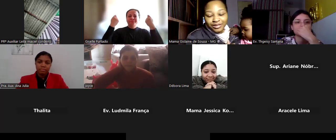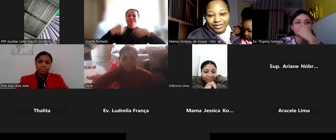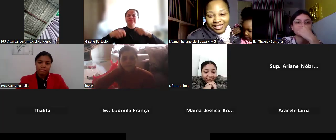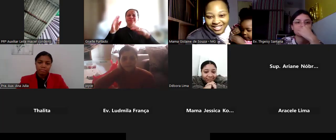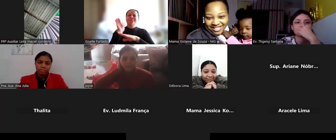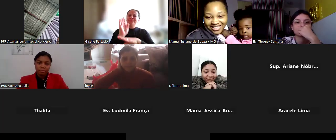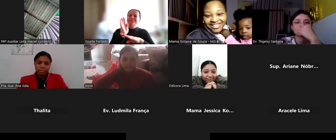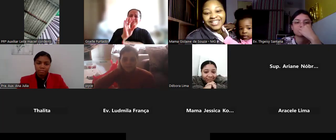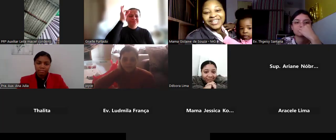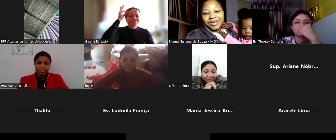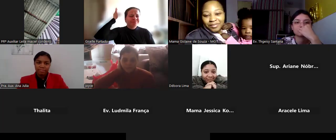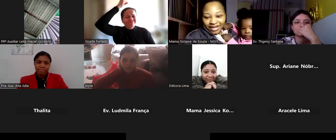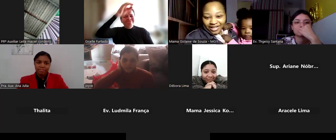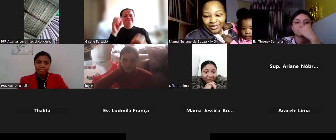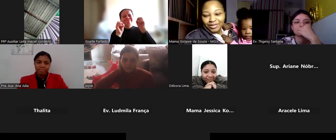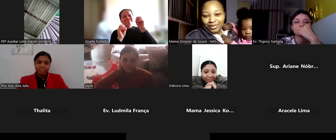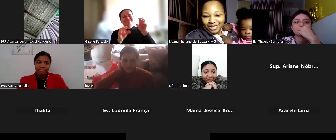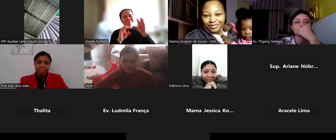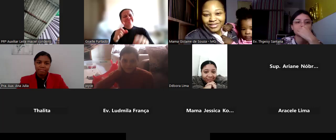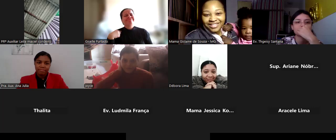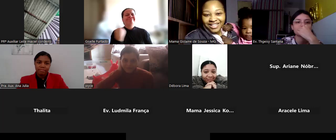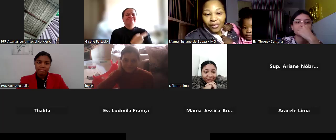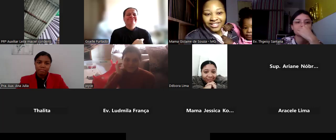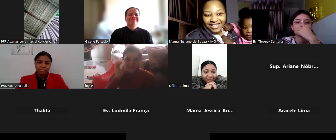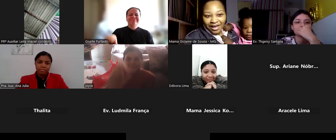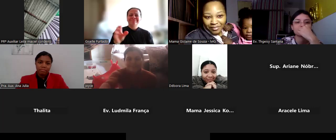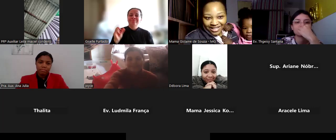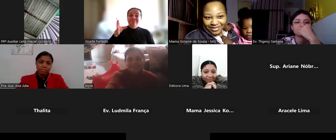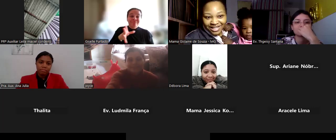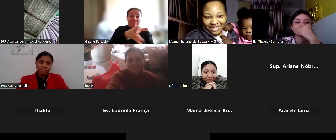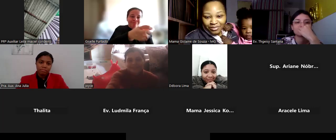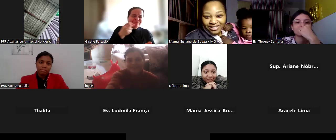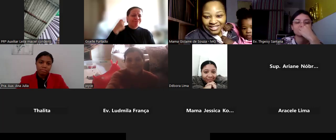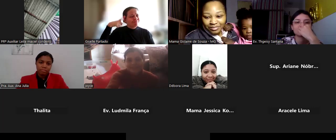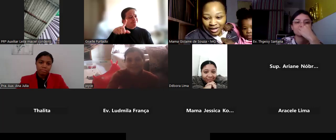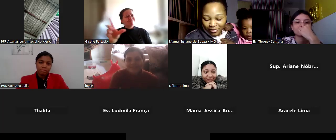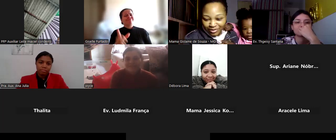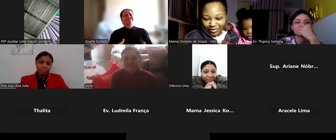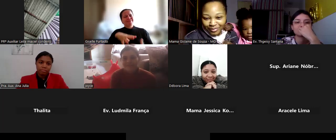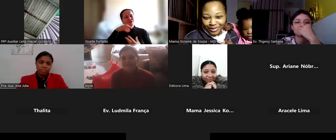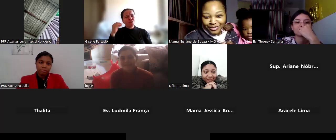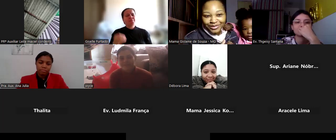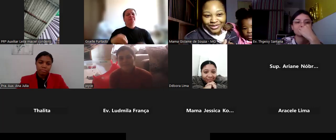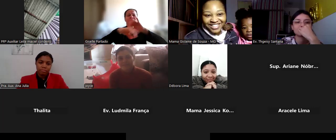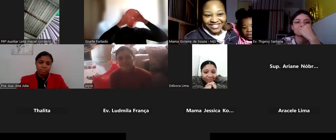nos ensine, para que nós possamos alcançar mais e mais almas, para a glória do nome poderoso de